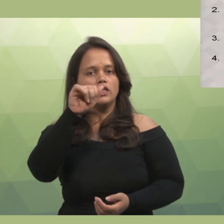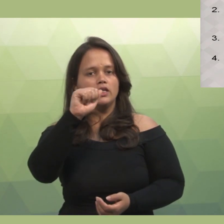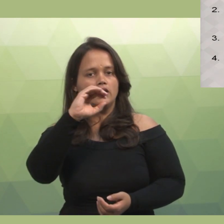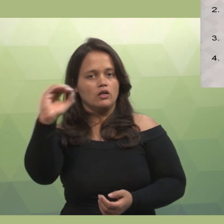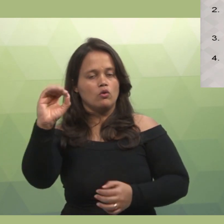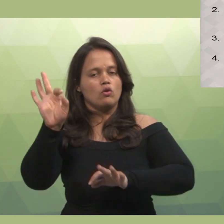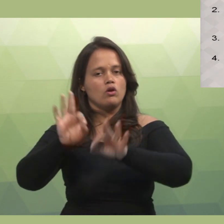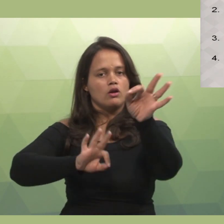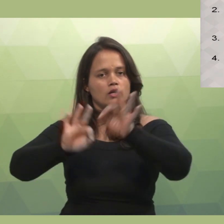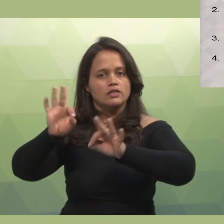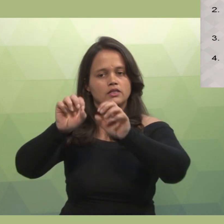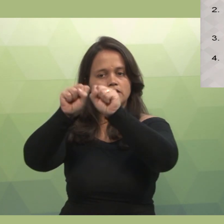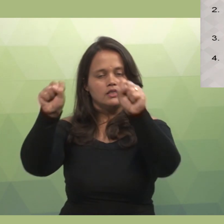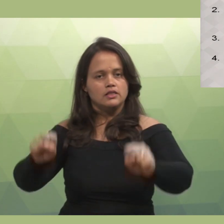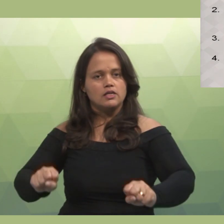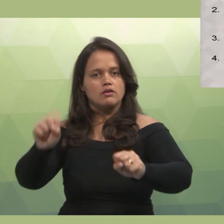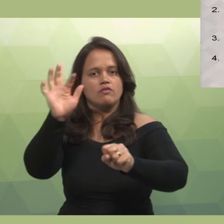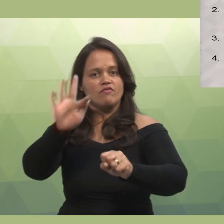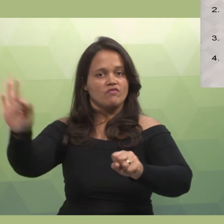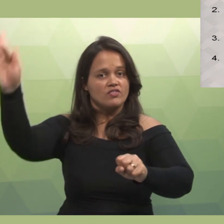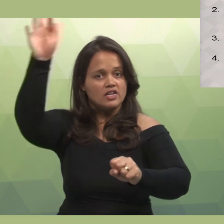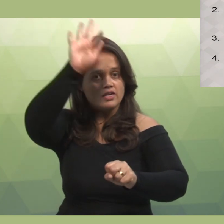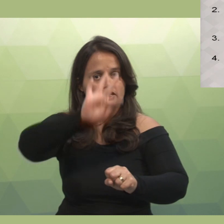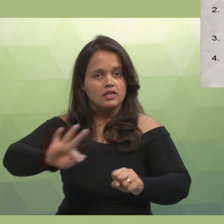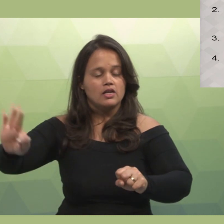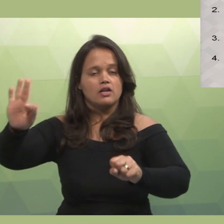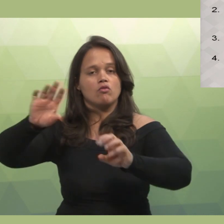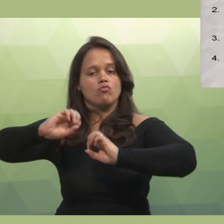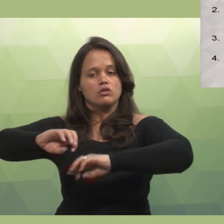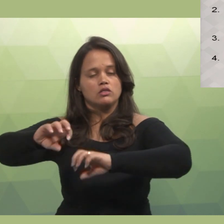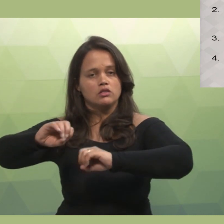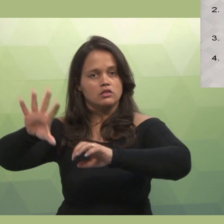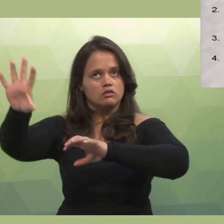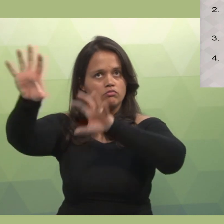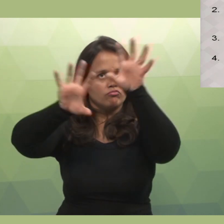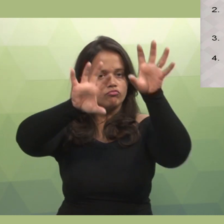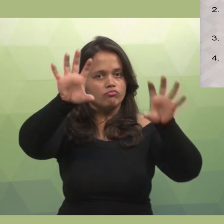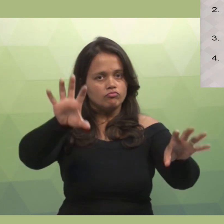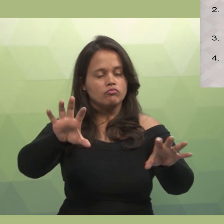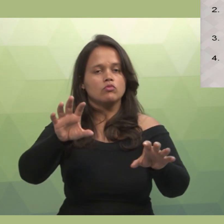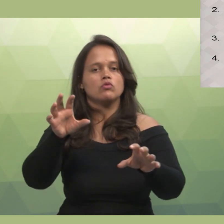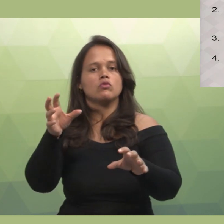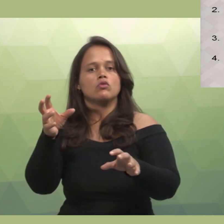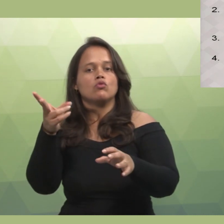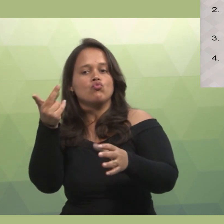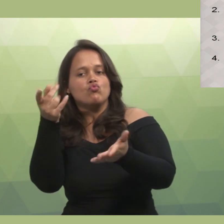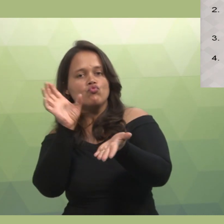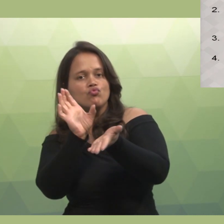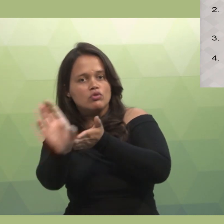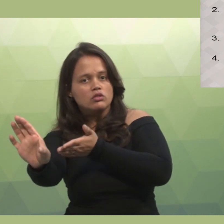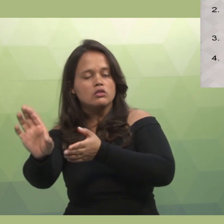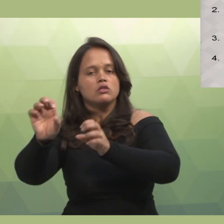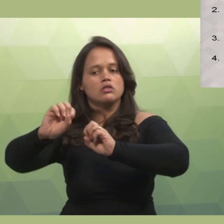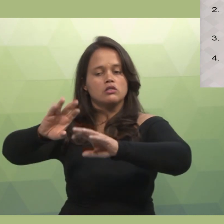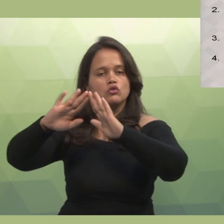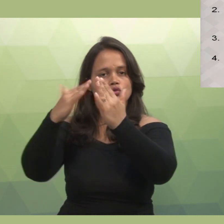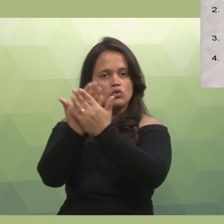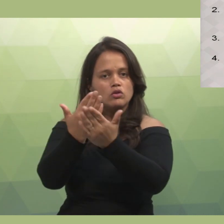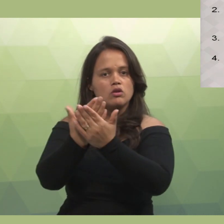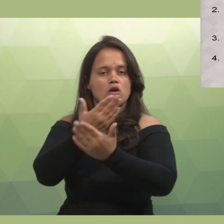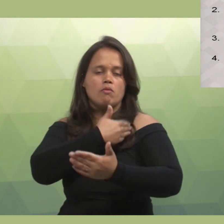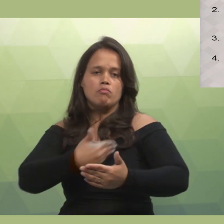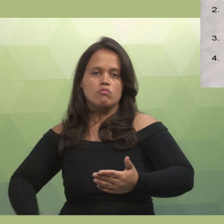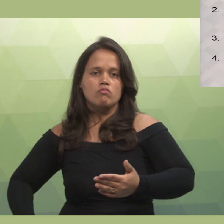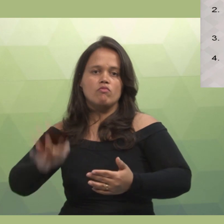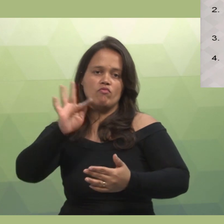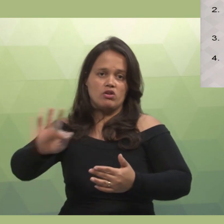o Sistema Federal de Ensino e o dos territórios, financiará as instituições de ensino públicas federais e